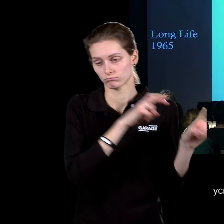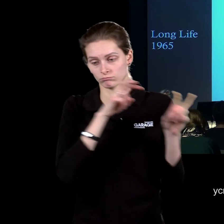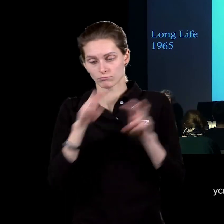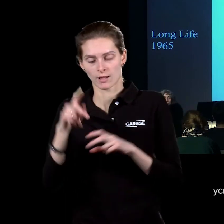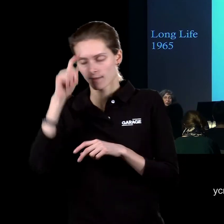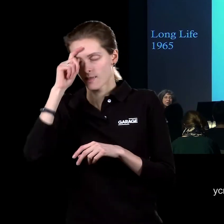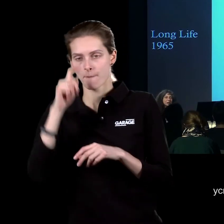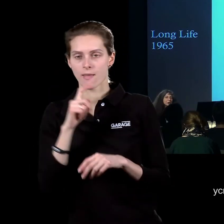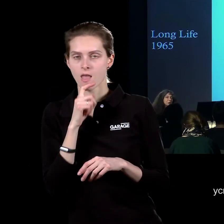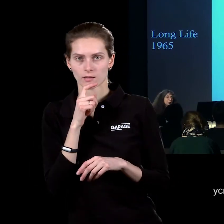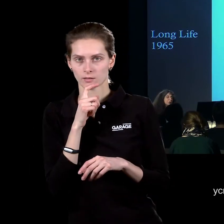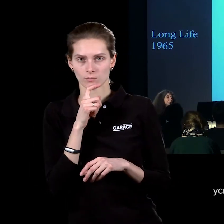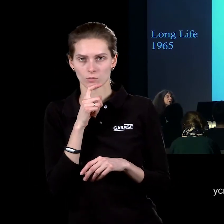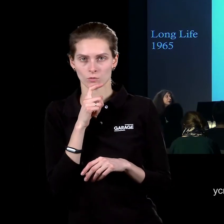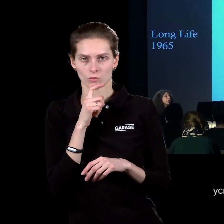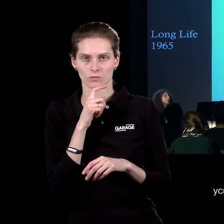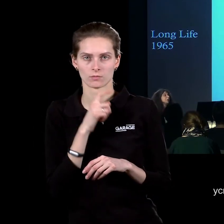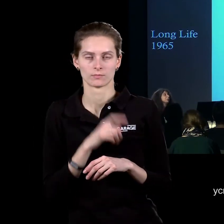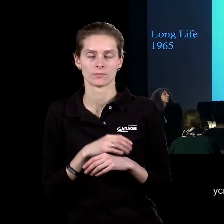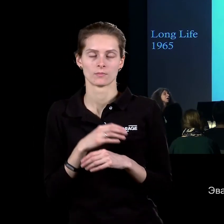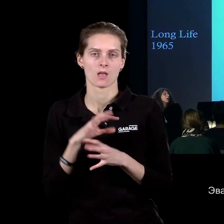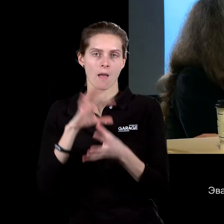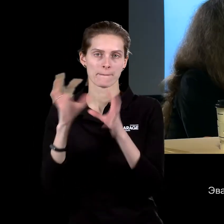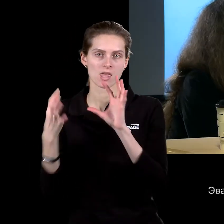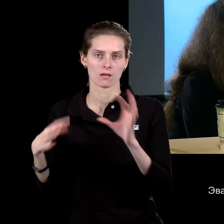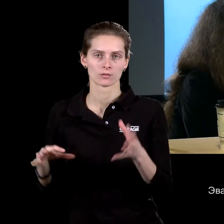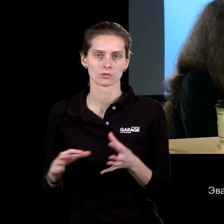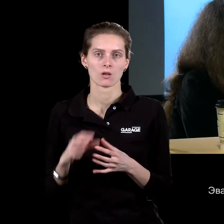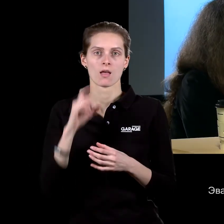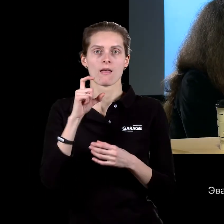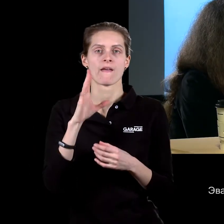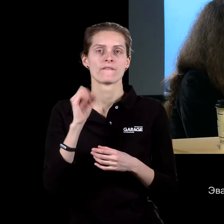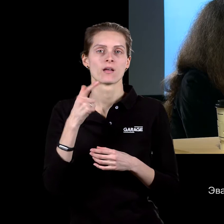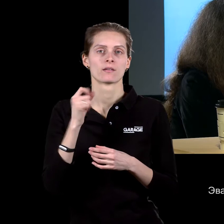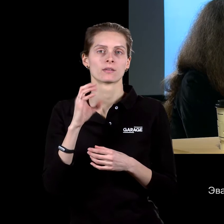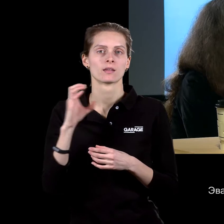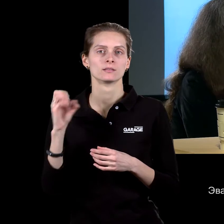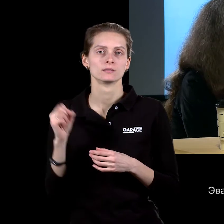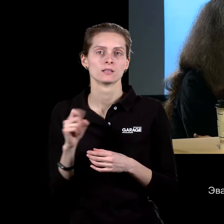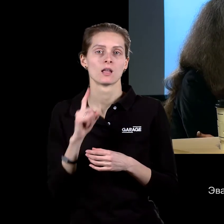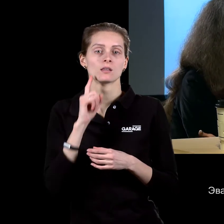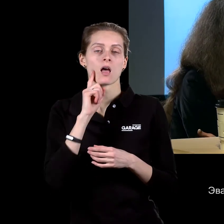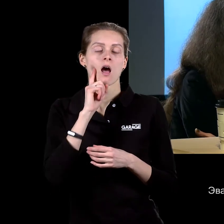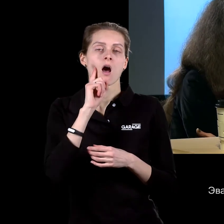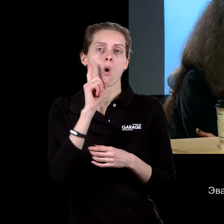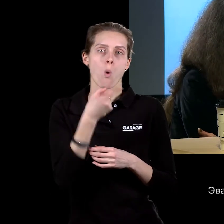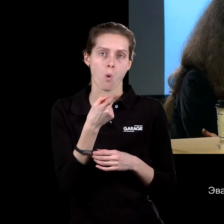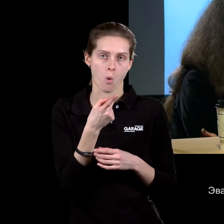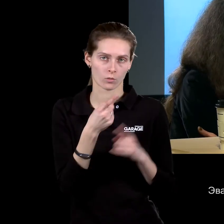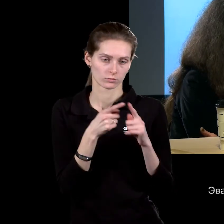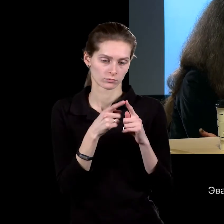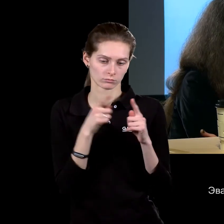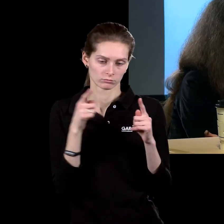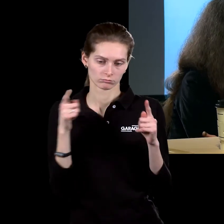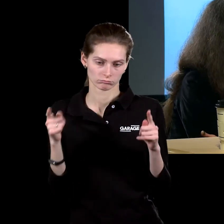и ускользающим любых определений объектам, Эва Гессе на год вместе со своим мужем